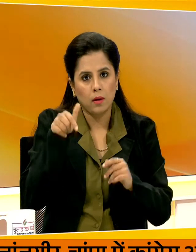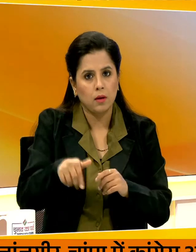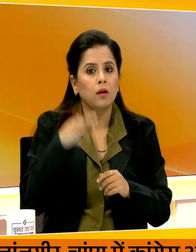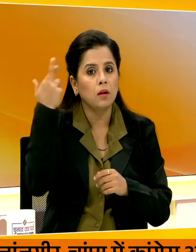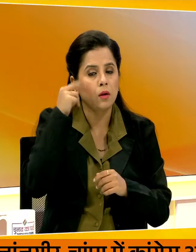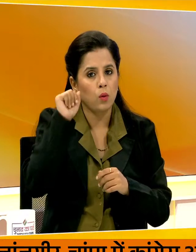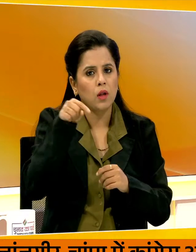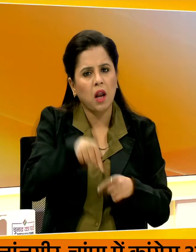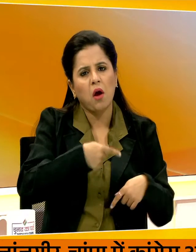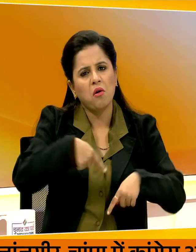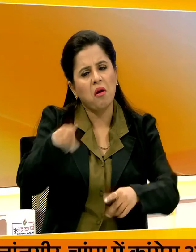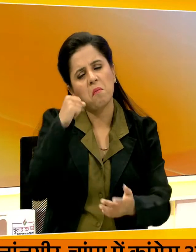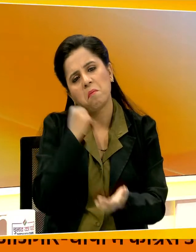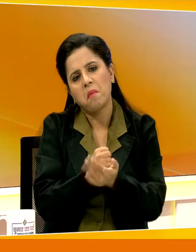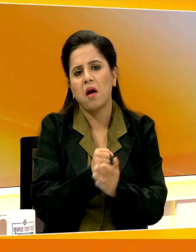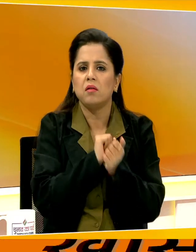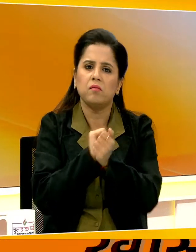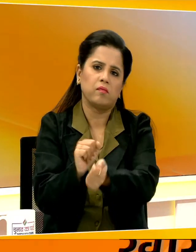उनका जाना तय है।